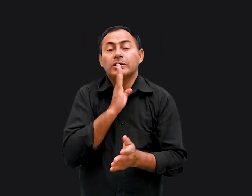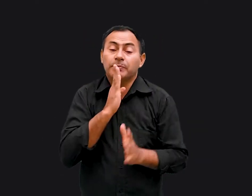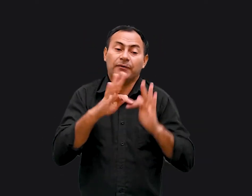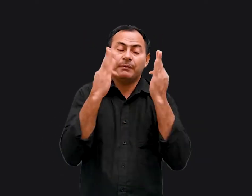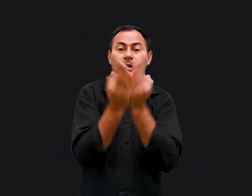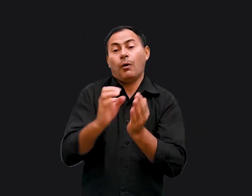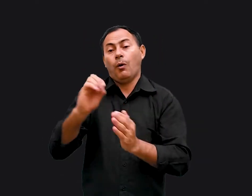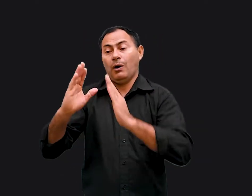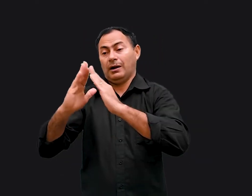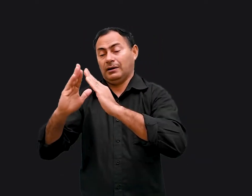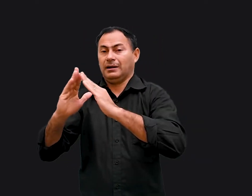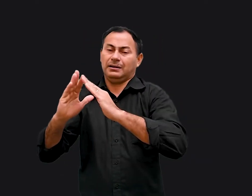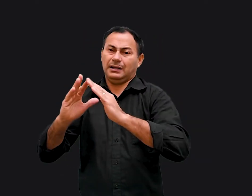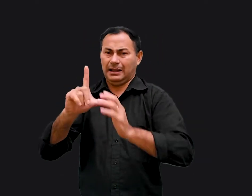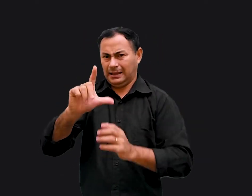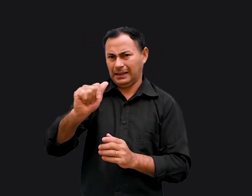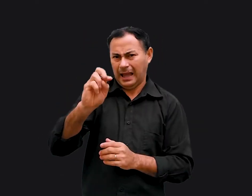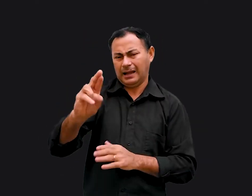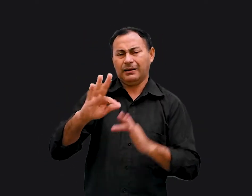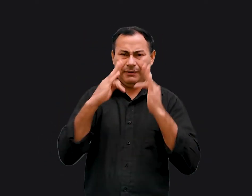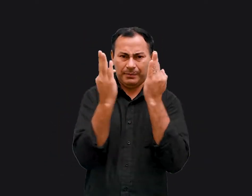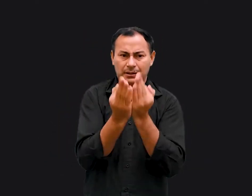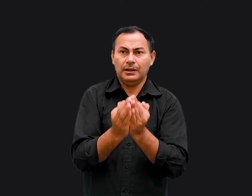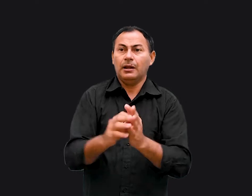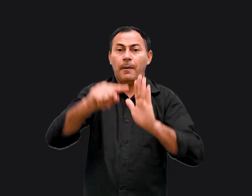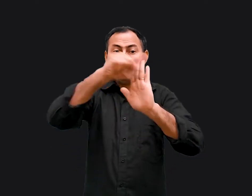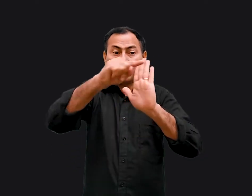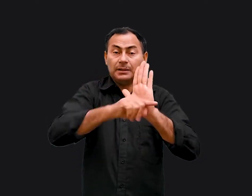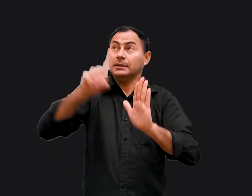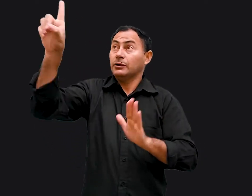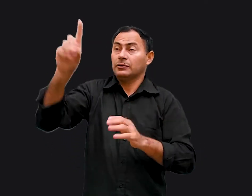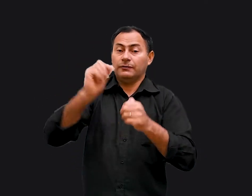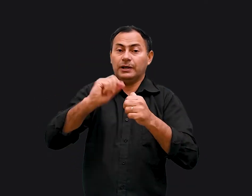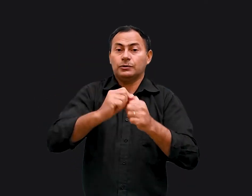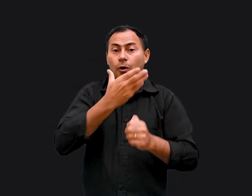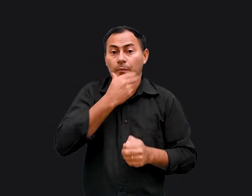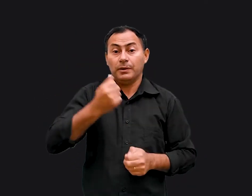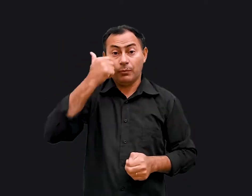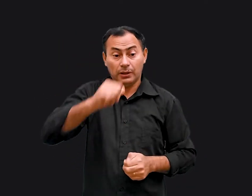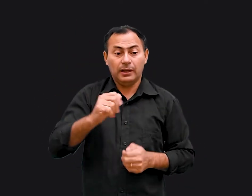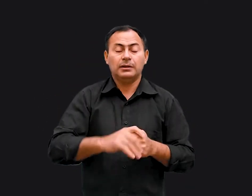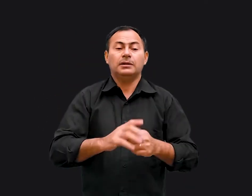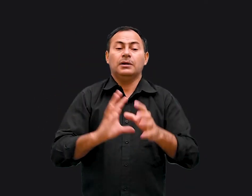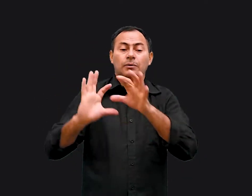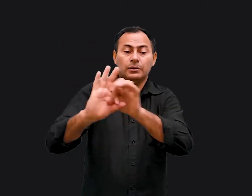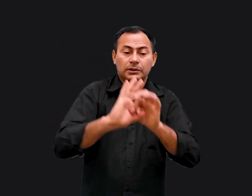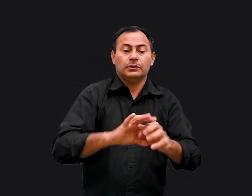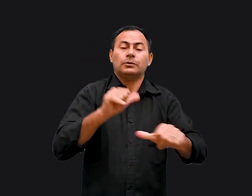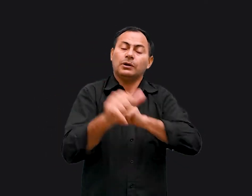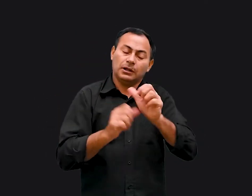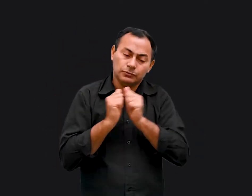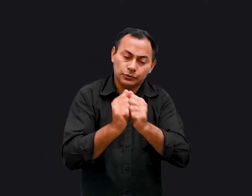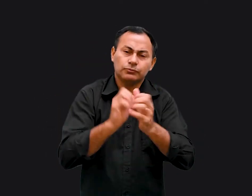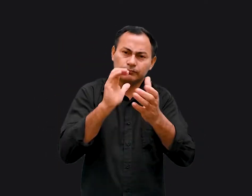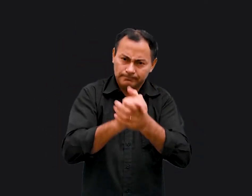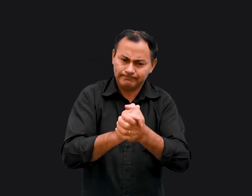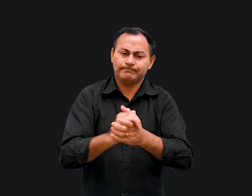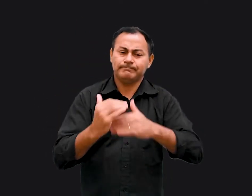lar. Era o plano de Deus quando ele os criou macho e fêmea, unir duas pessoas e torná-las parceiras, para que pudessem se